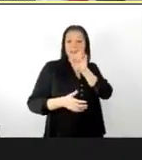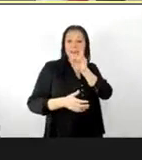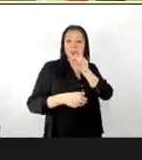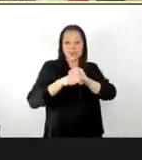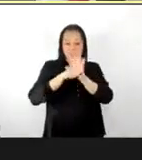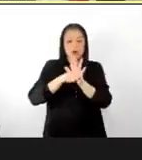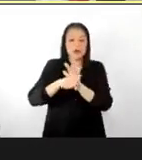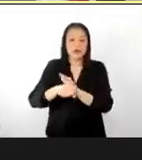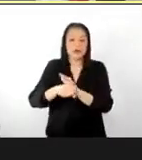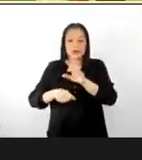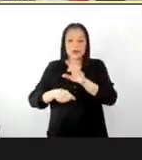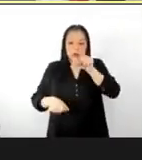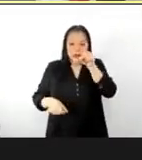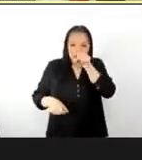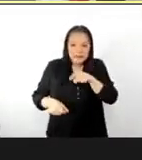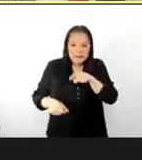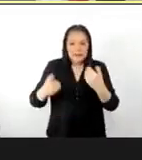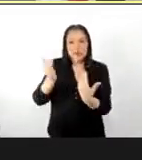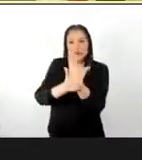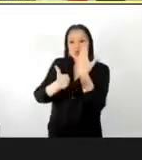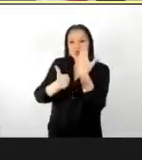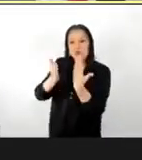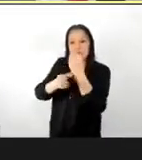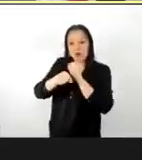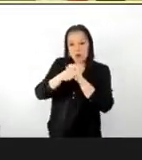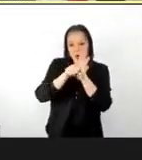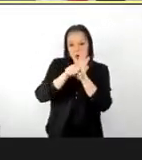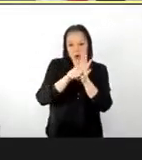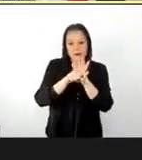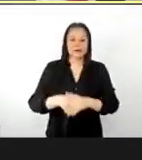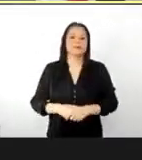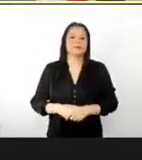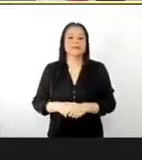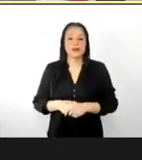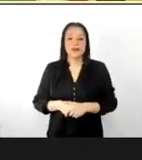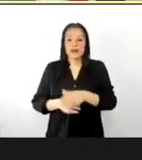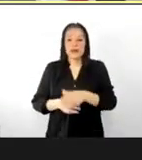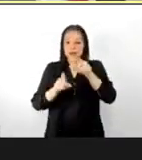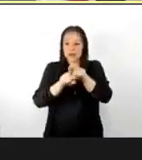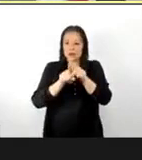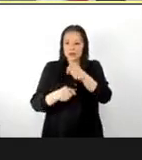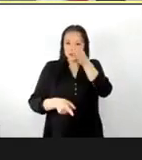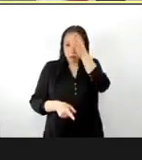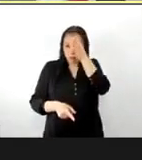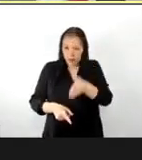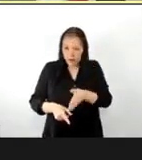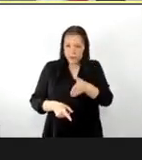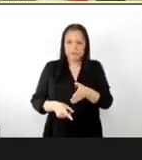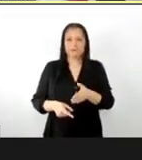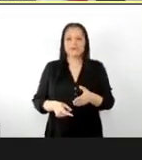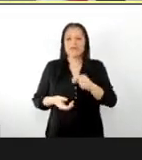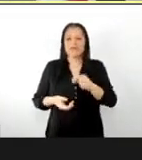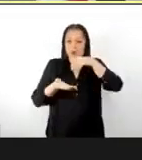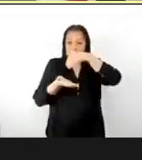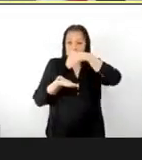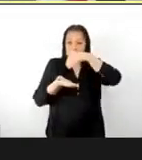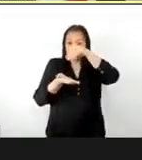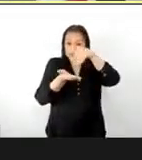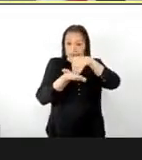virus. Este de acá es el nuevo coronavirus. Acá está cortado, ¿ve? Tiene